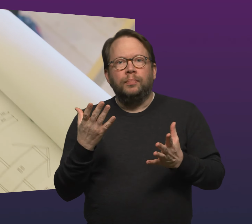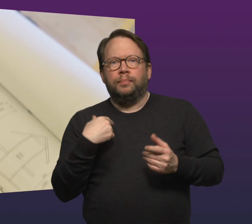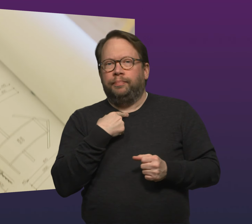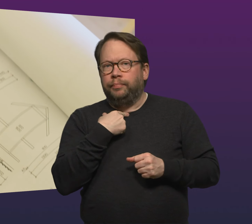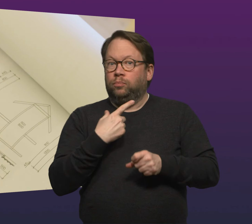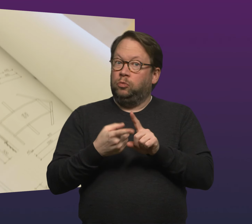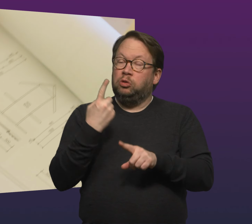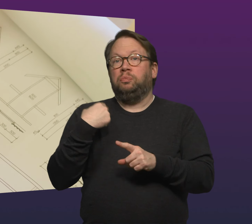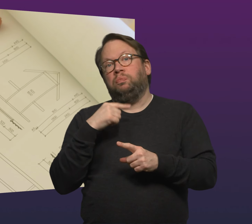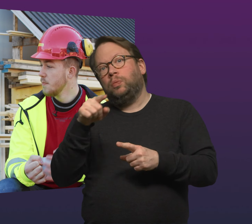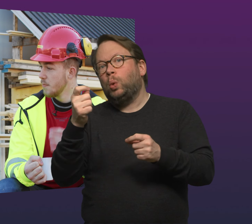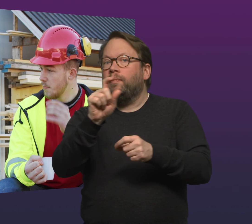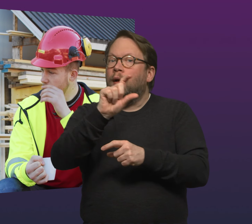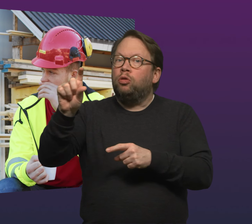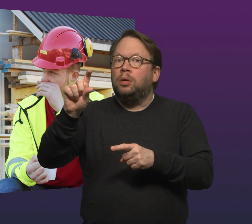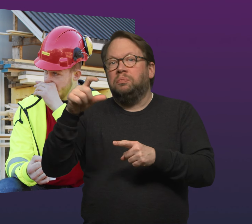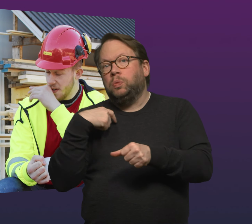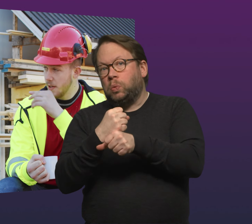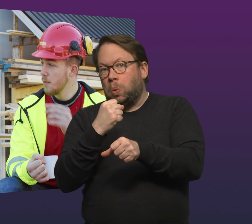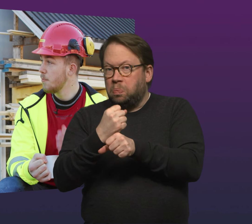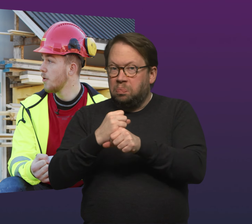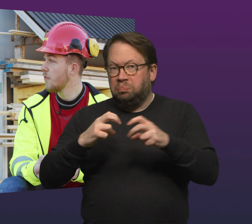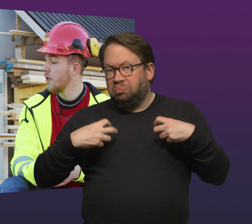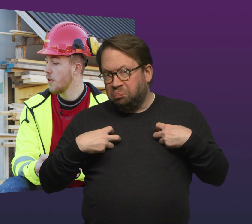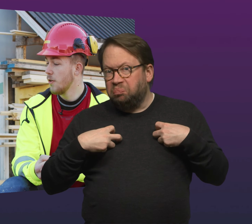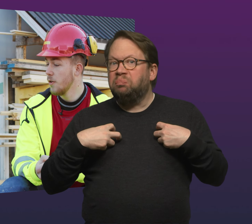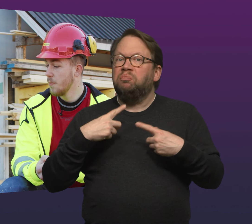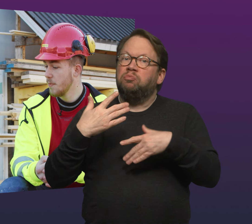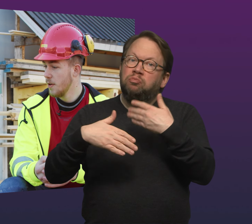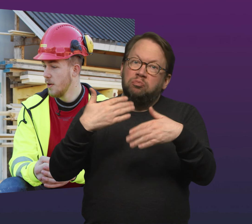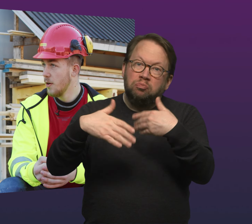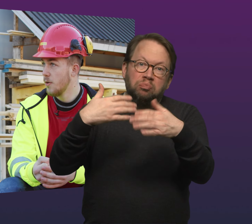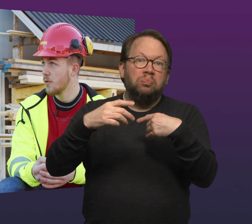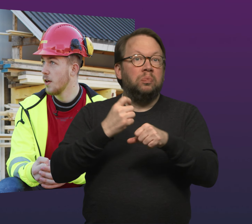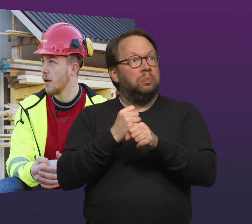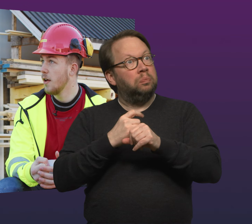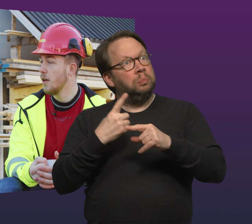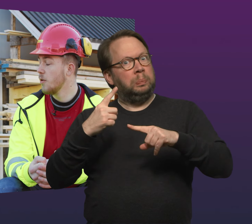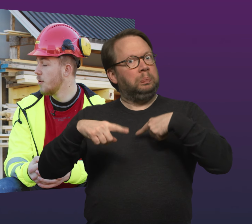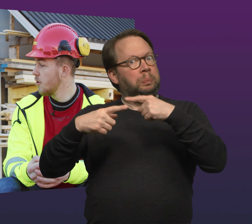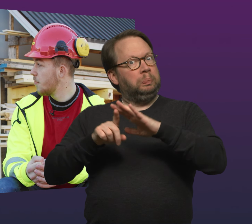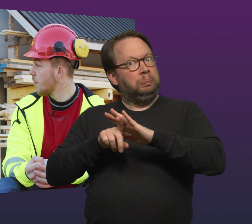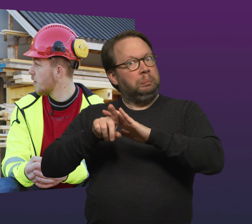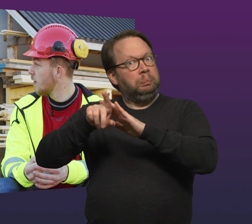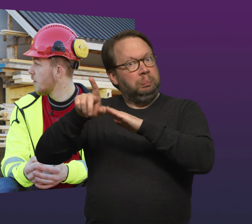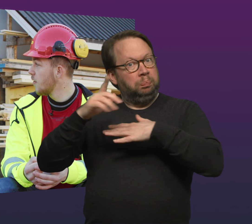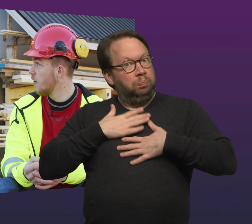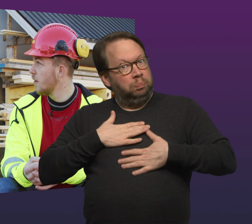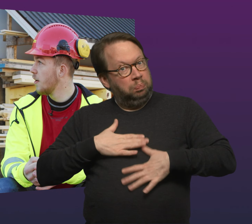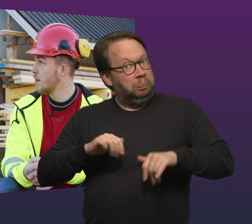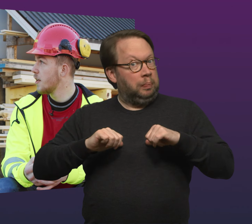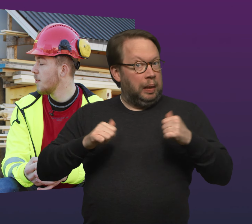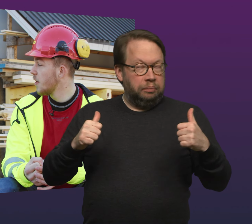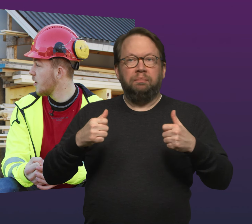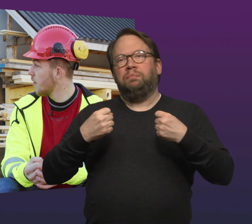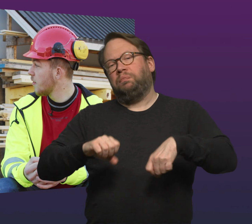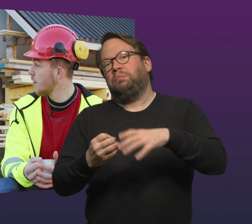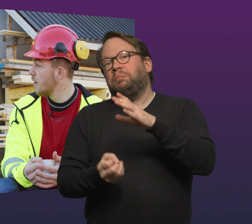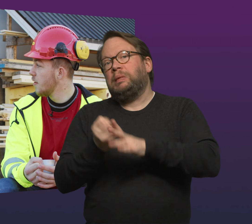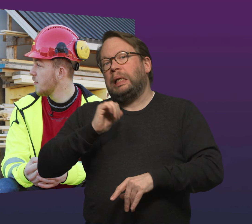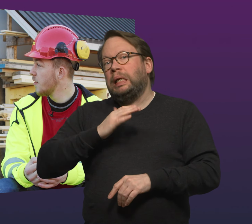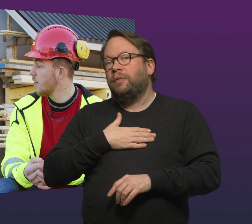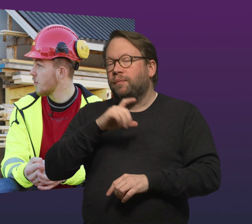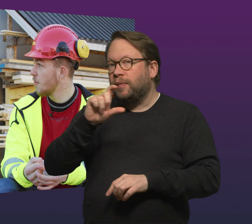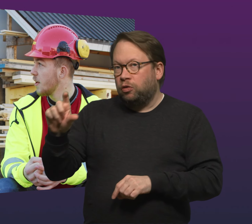Just nu är det väl att börja jobba på något företag. Och sen jobba med Upport tills jag känner mig redo